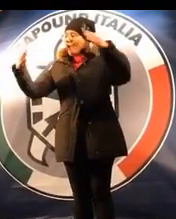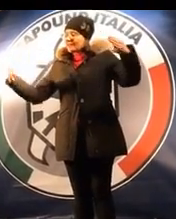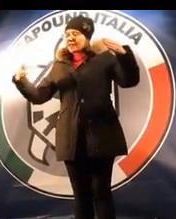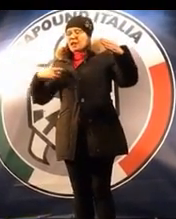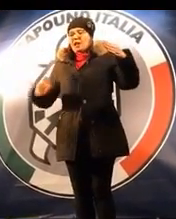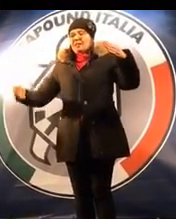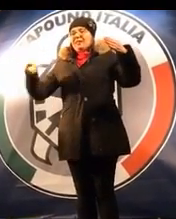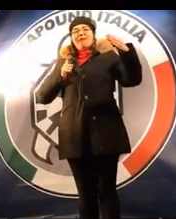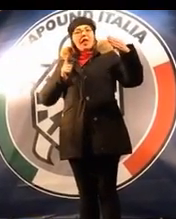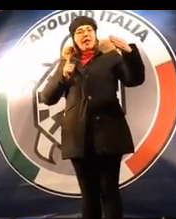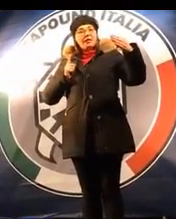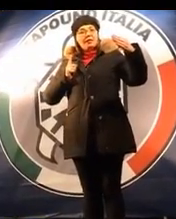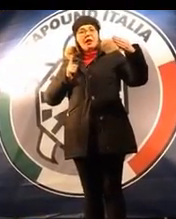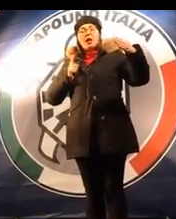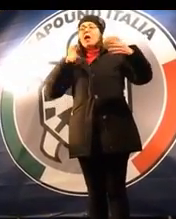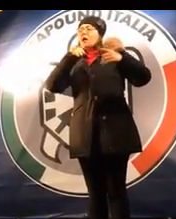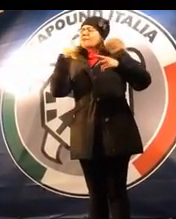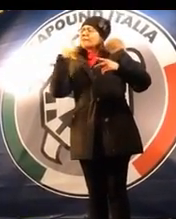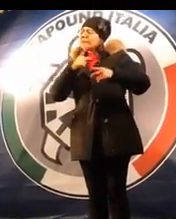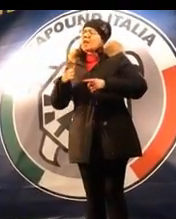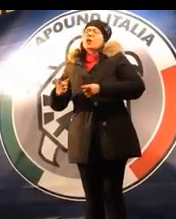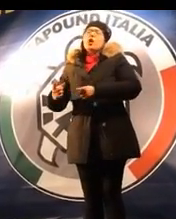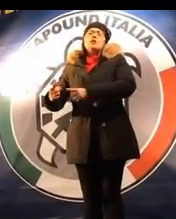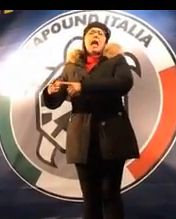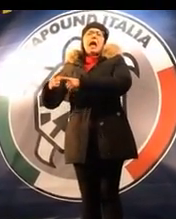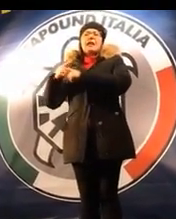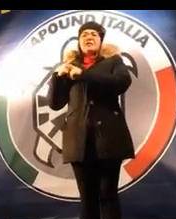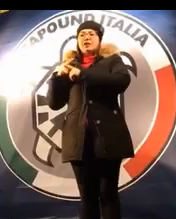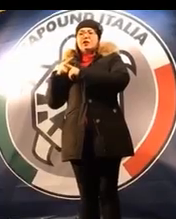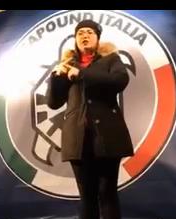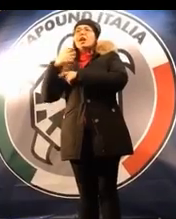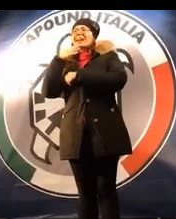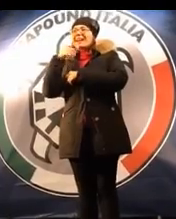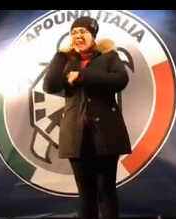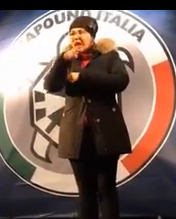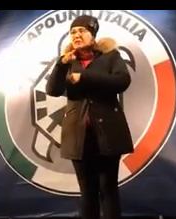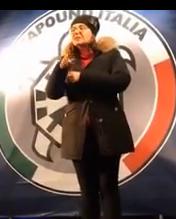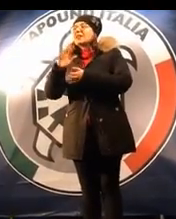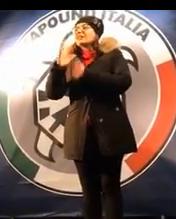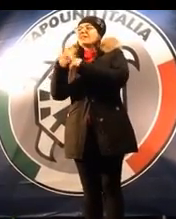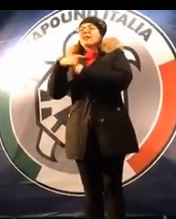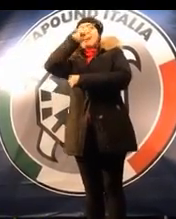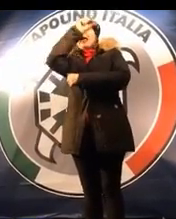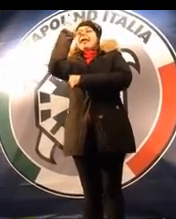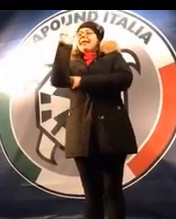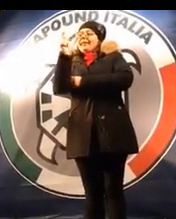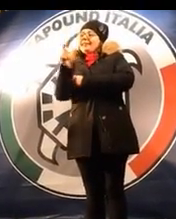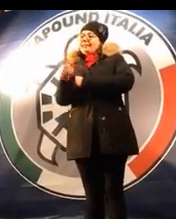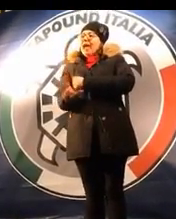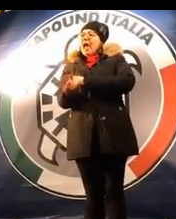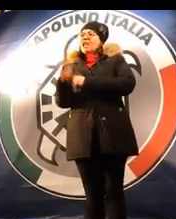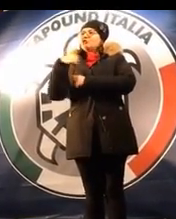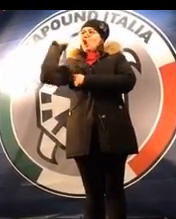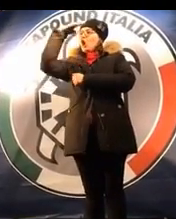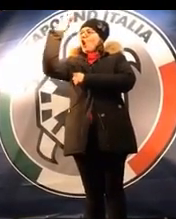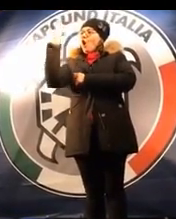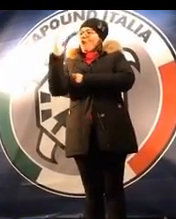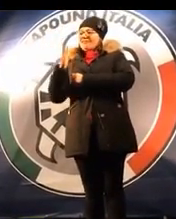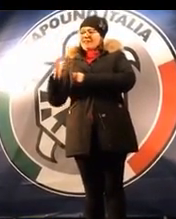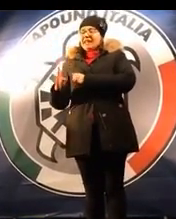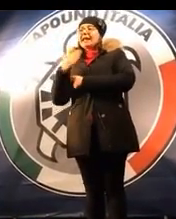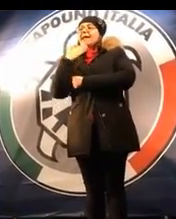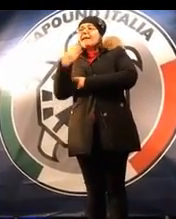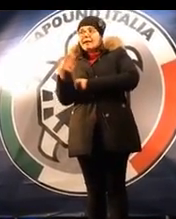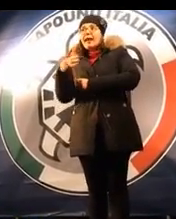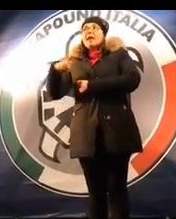ci hanno regalato con il loro estremo sacrificio una nazione che si chiama Italia, perché quei confini sono stati scritti col sangue di quegli